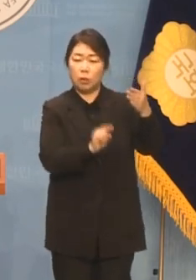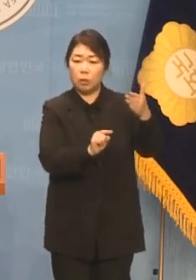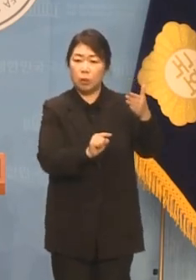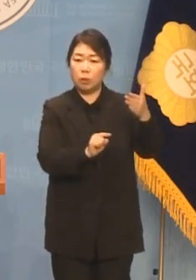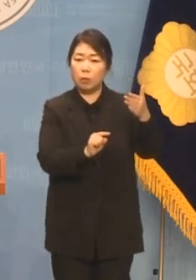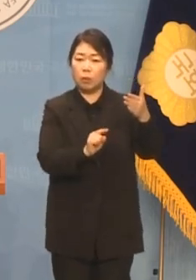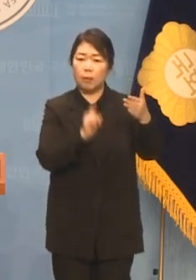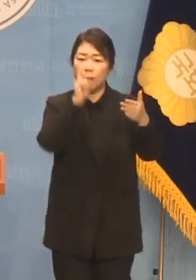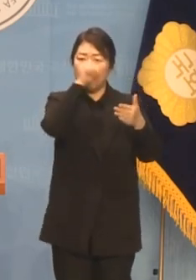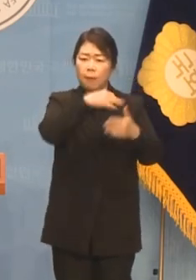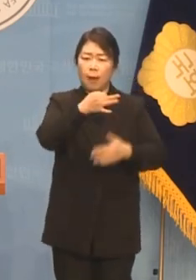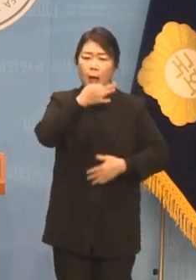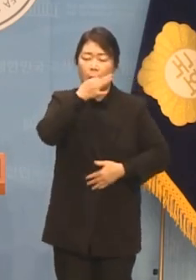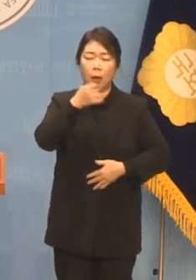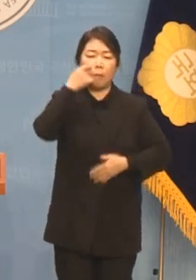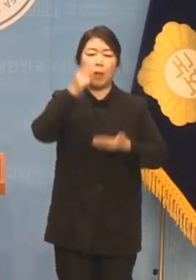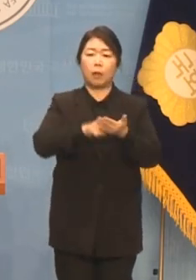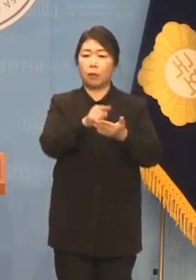발견하게